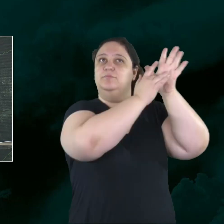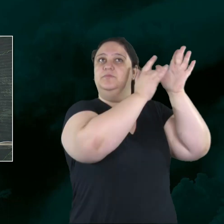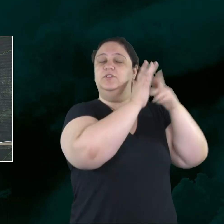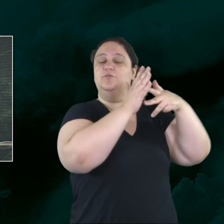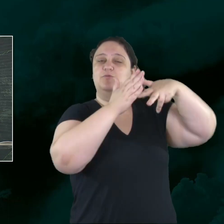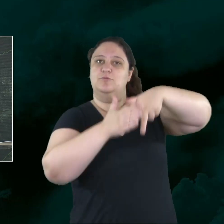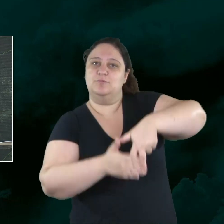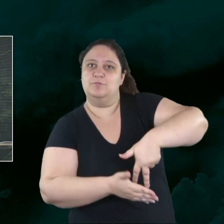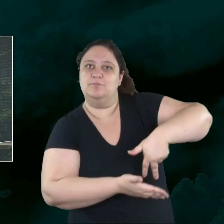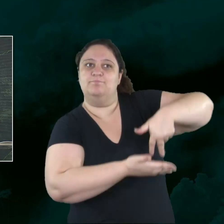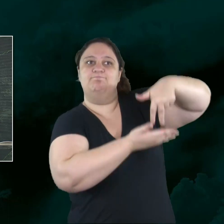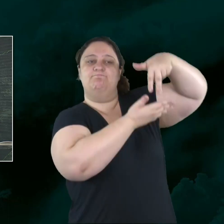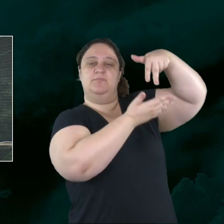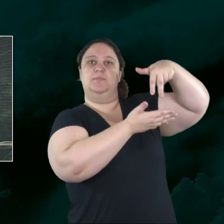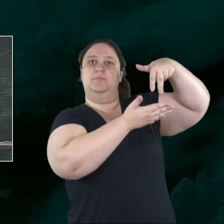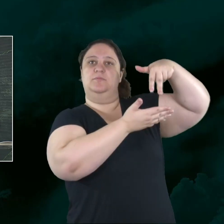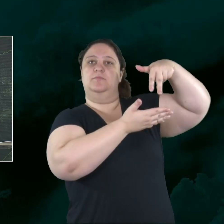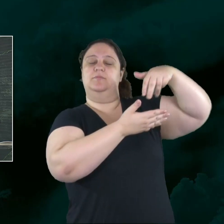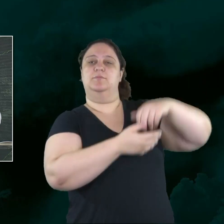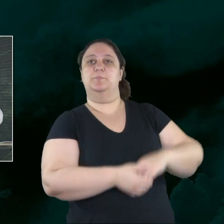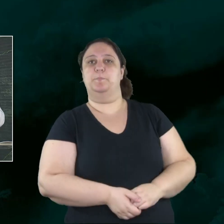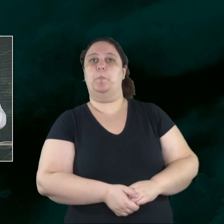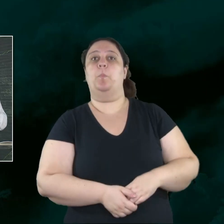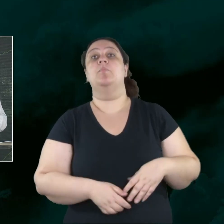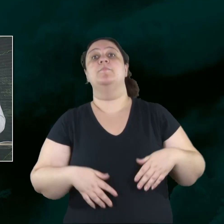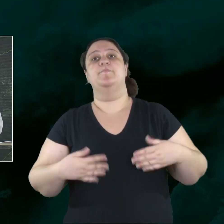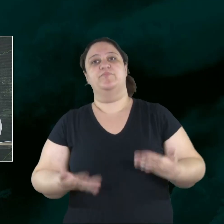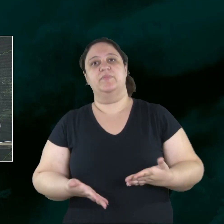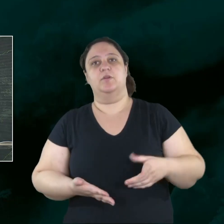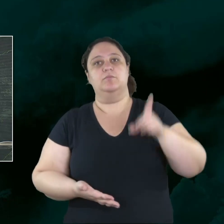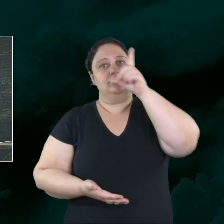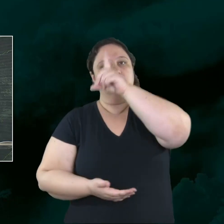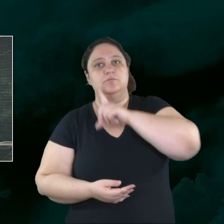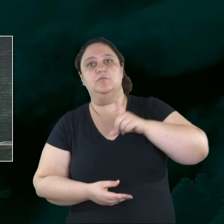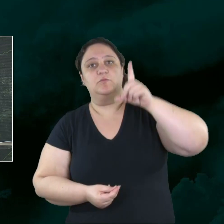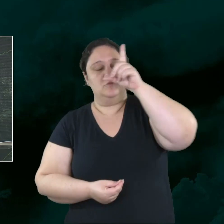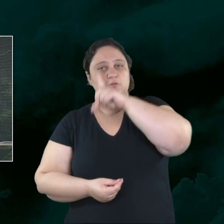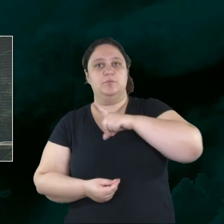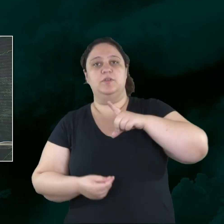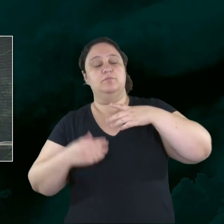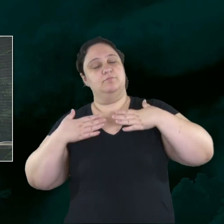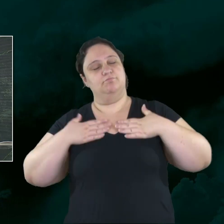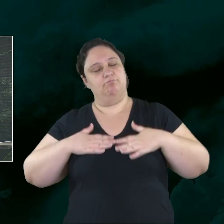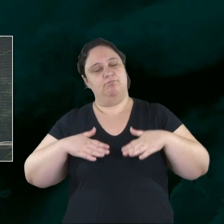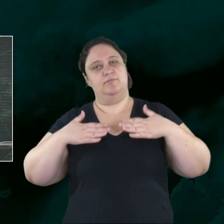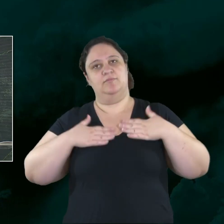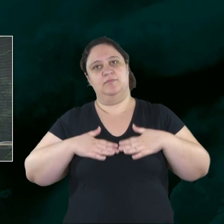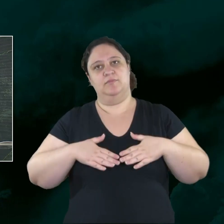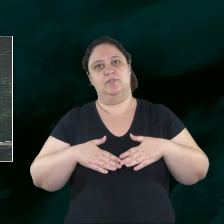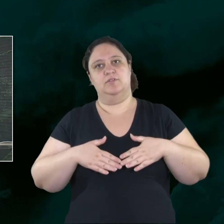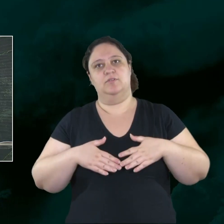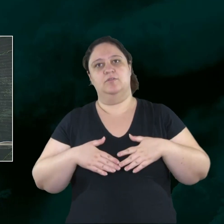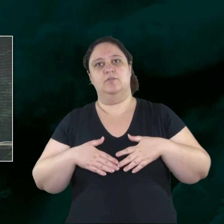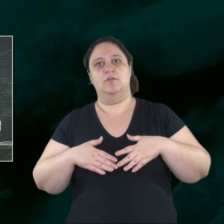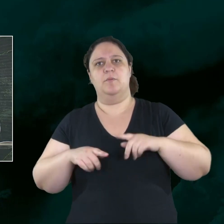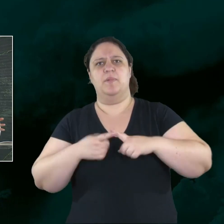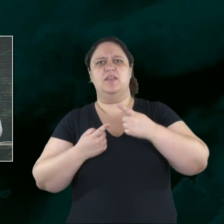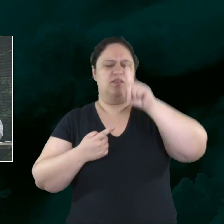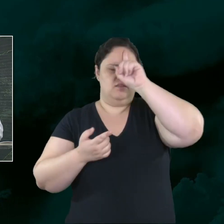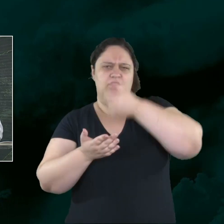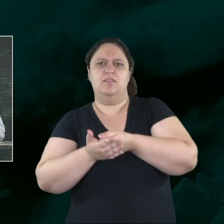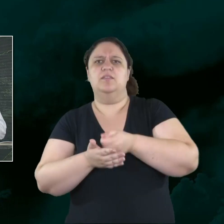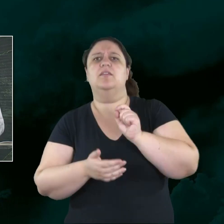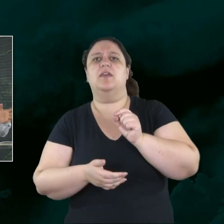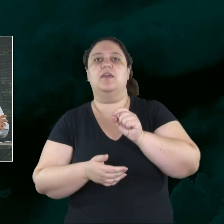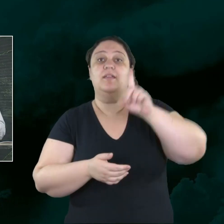dia depois que ele foi crucificado. Então, o domingo é o dia de descanso. Mas quem é que determinou, né, isso? É